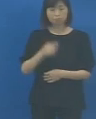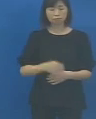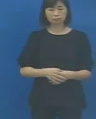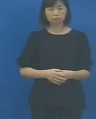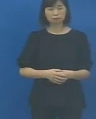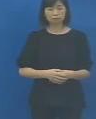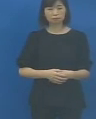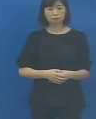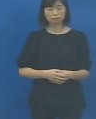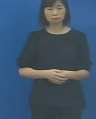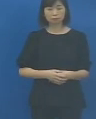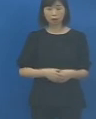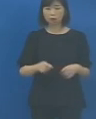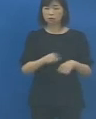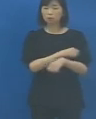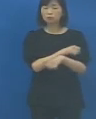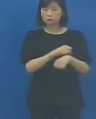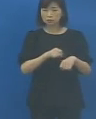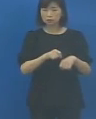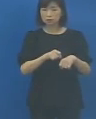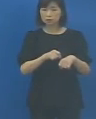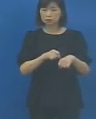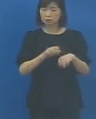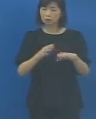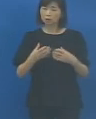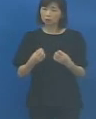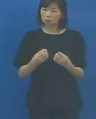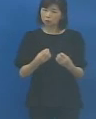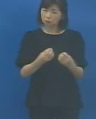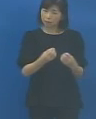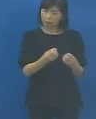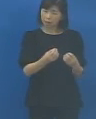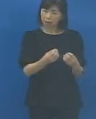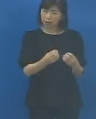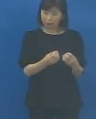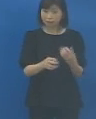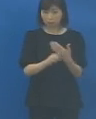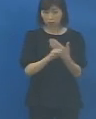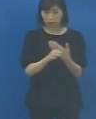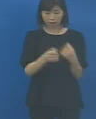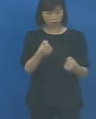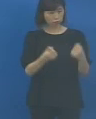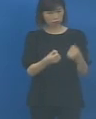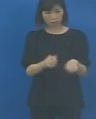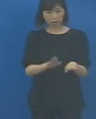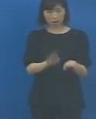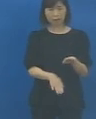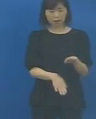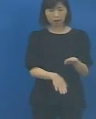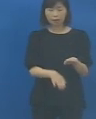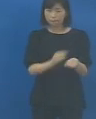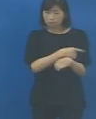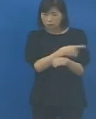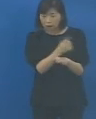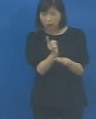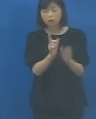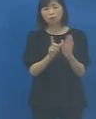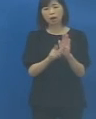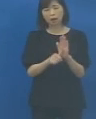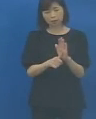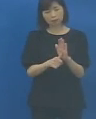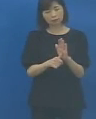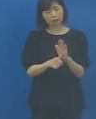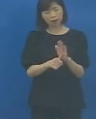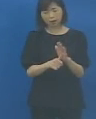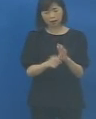ります。特にこのままアクセルが踏まれっぱなしになりますと、オーバーシュートを起こしかね